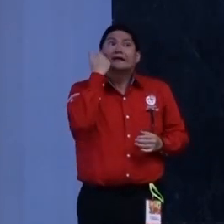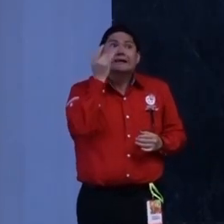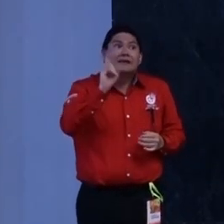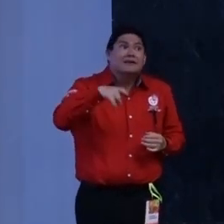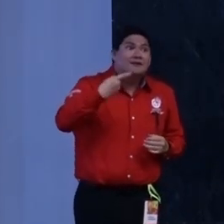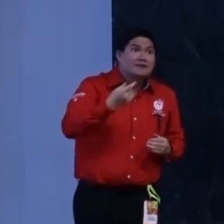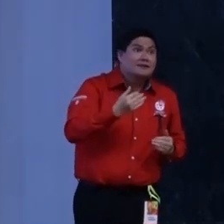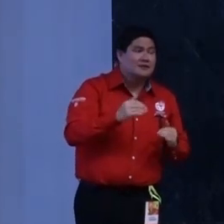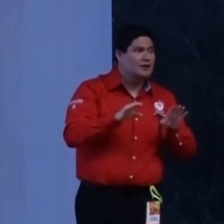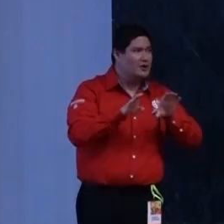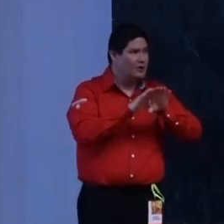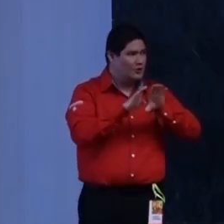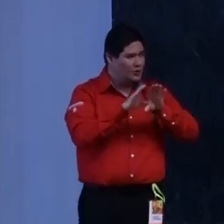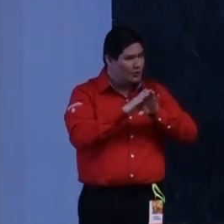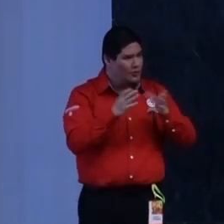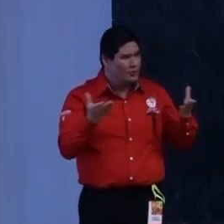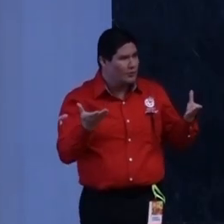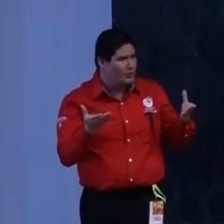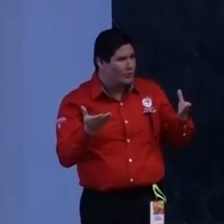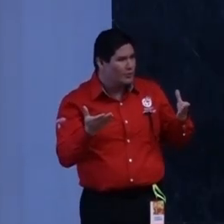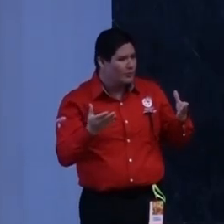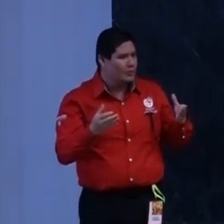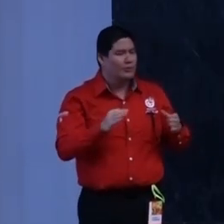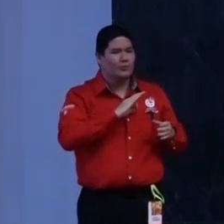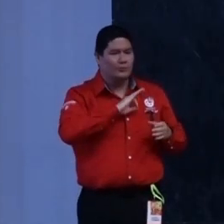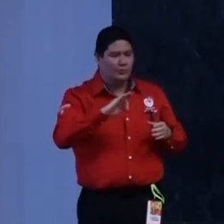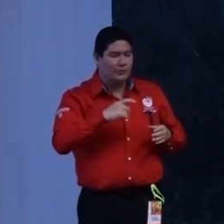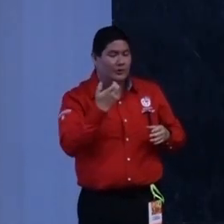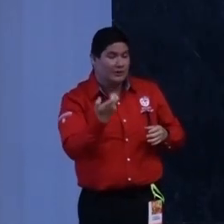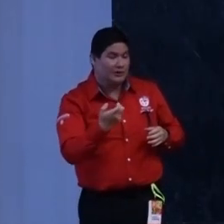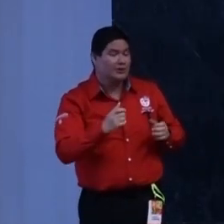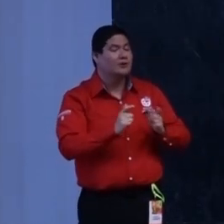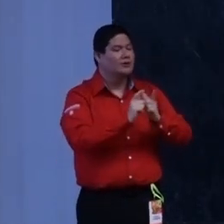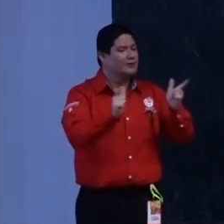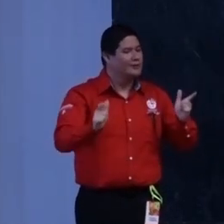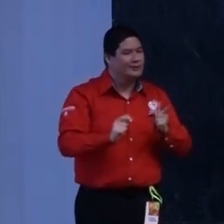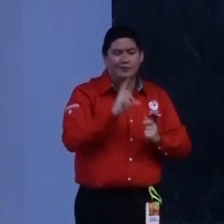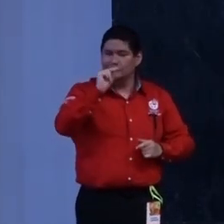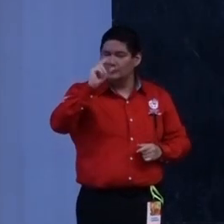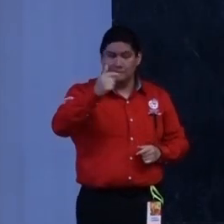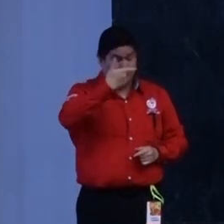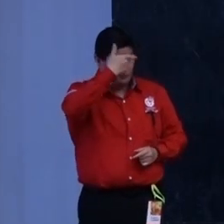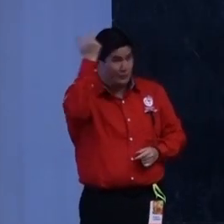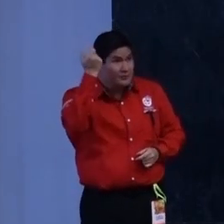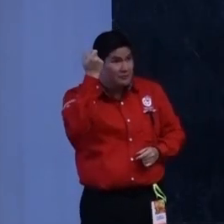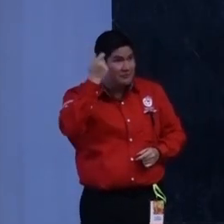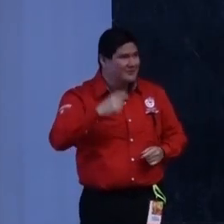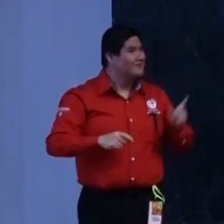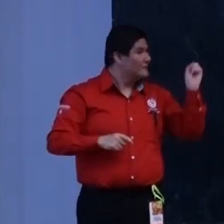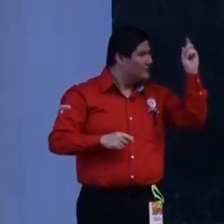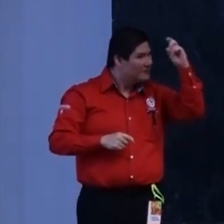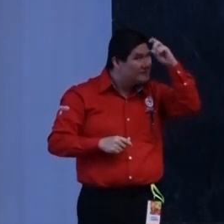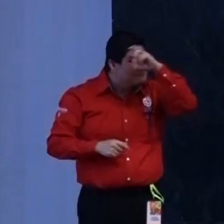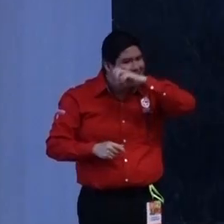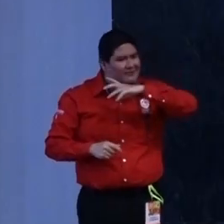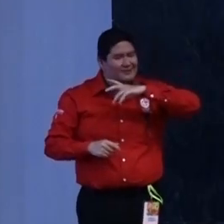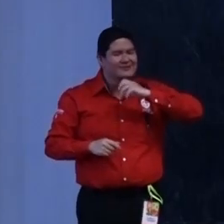pero al mismo tiempo cómodo y seguro para poder pertenecer a ese grupo. Y no es una tarea fácil, es una tarea bien difícil. Y por